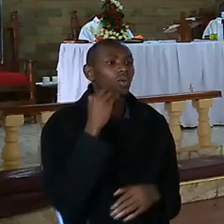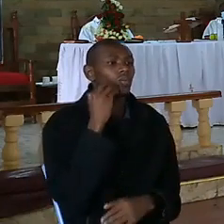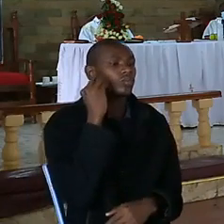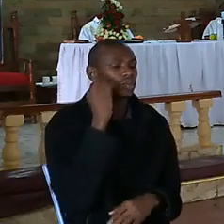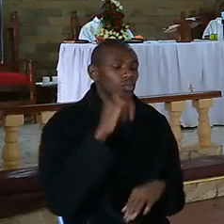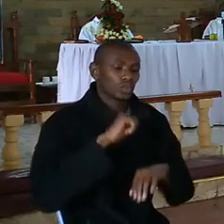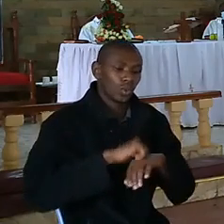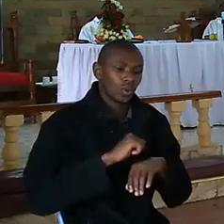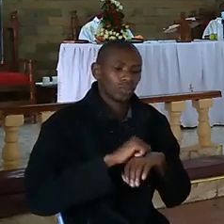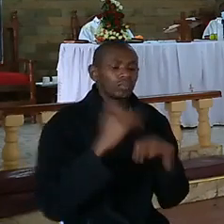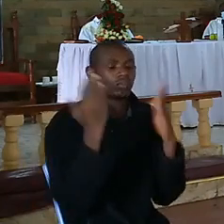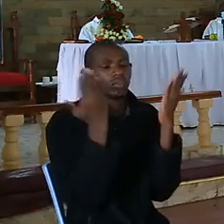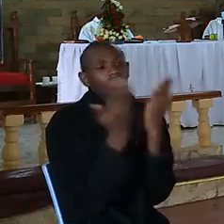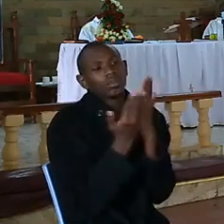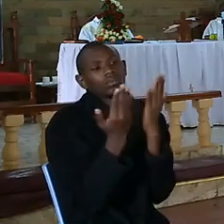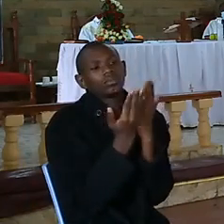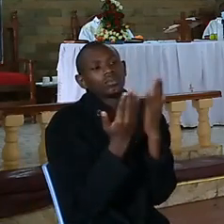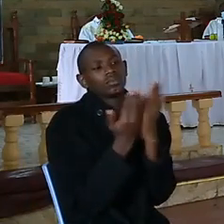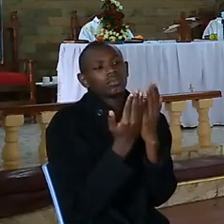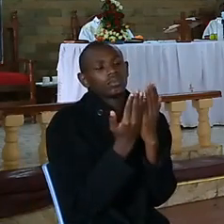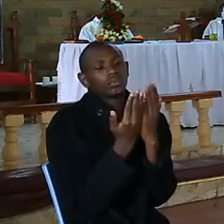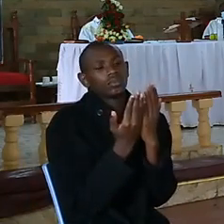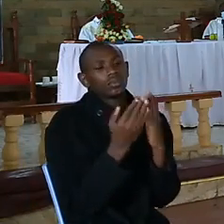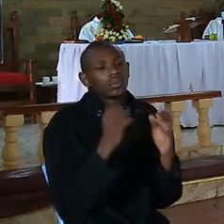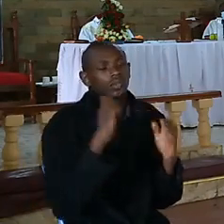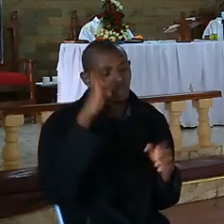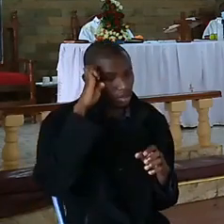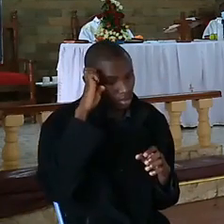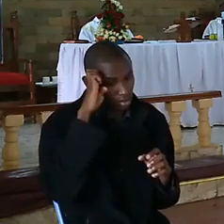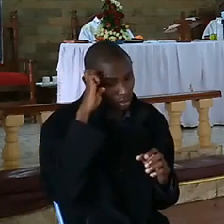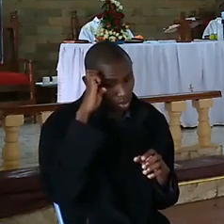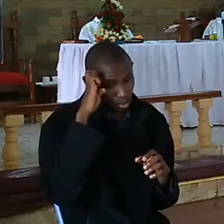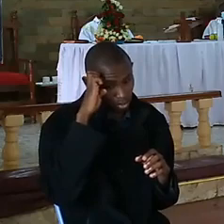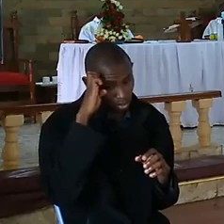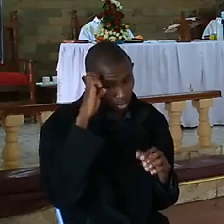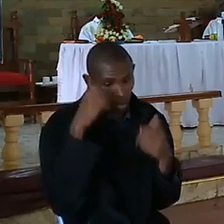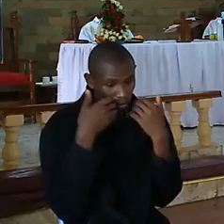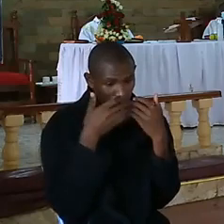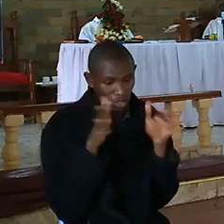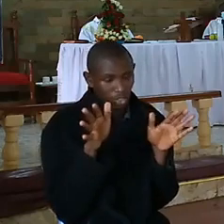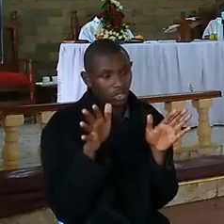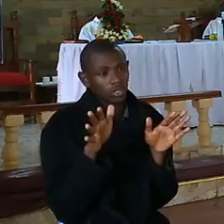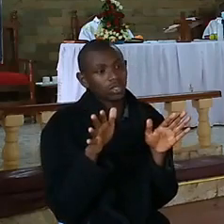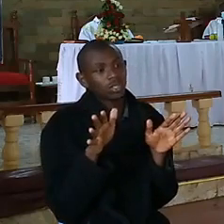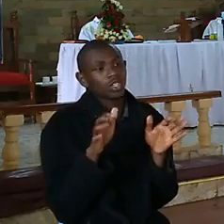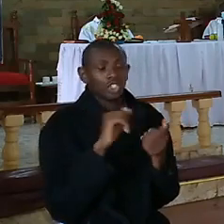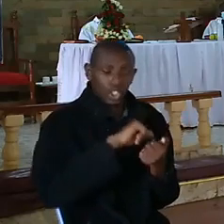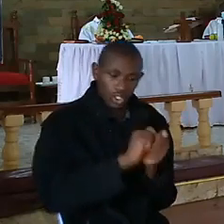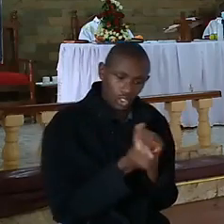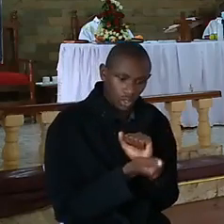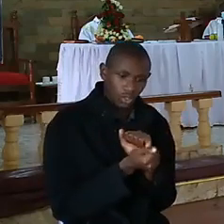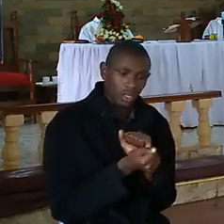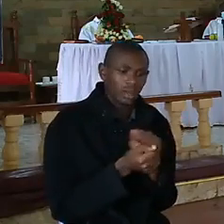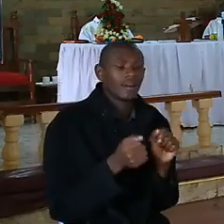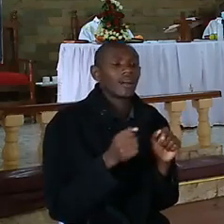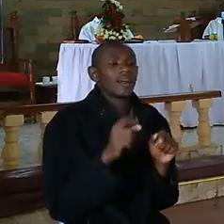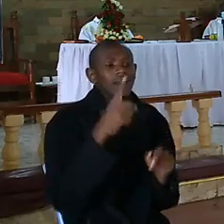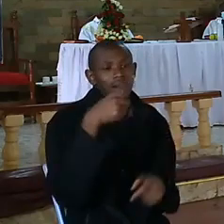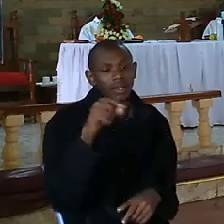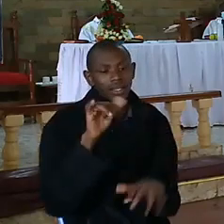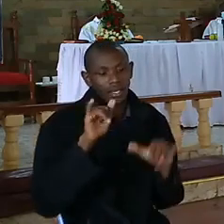ni ciahingwo na system ya githomo yacenjia rimwe arutwo magathomagira mucii but right now umuthi ni turi